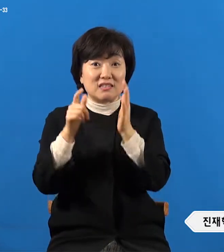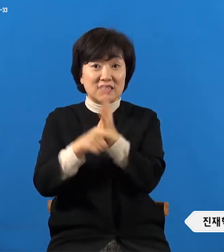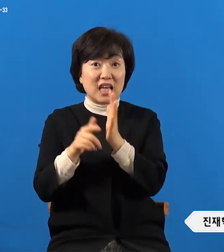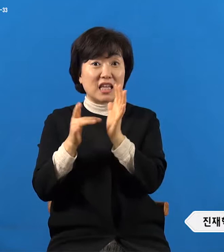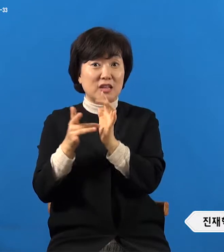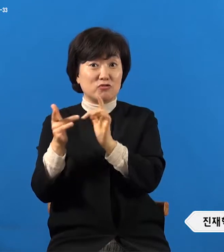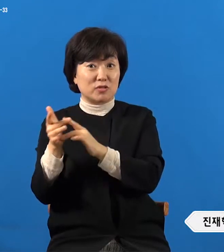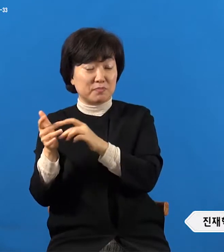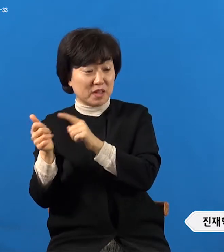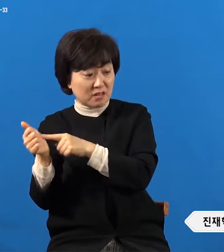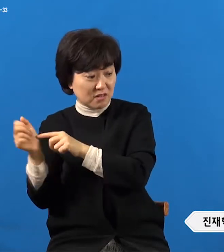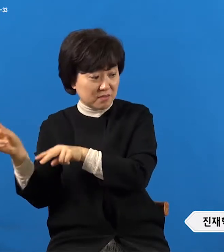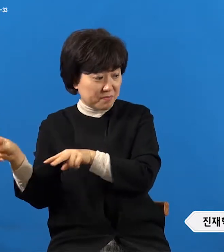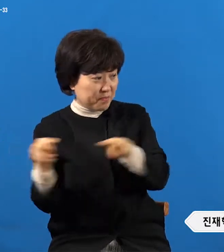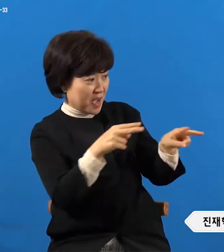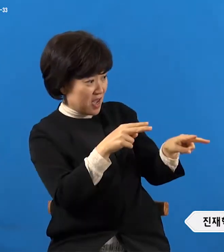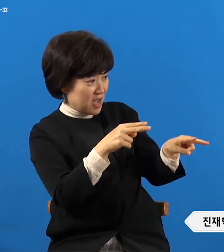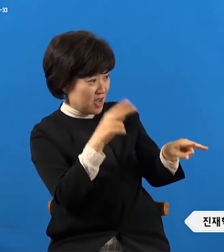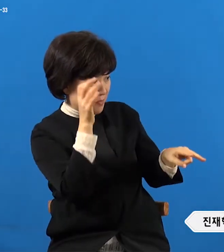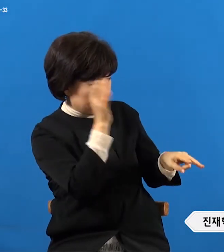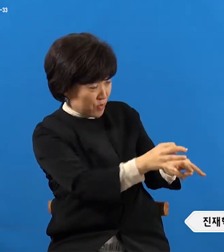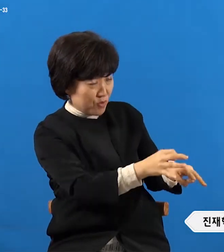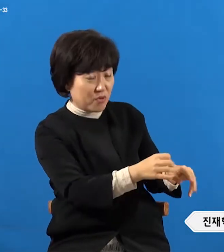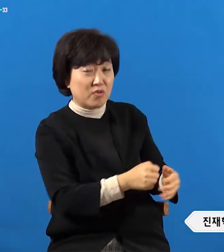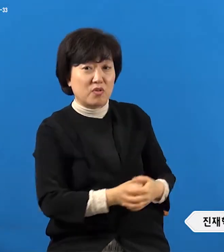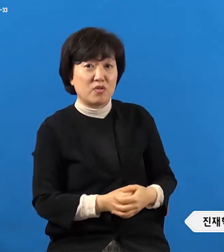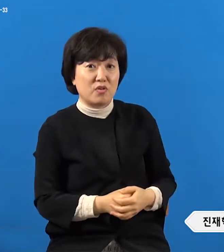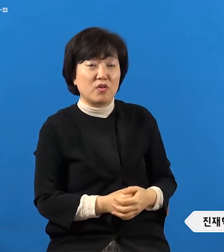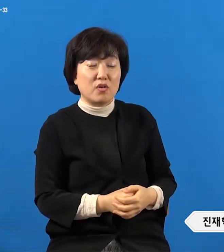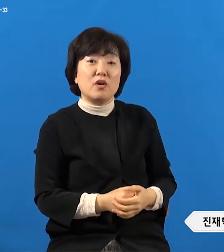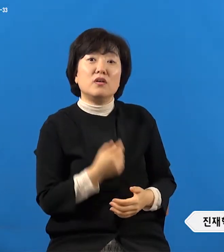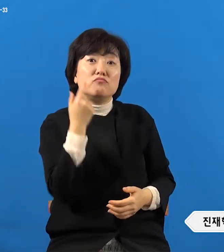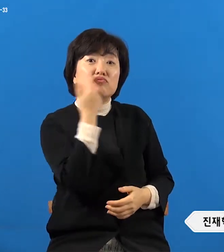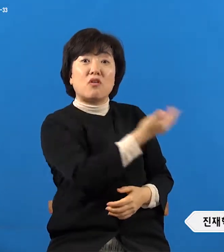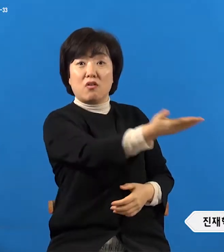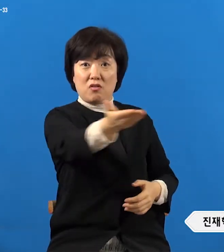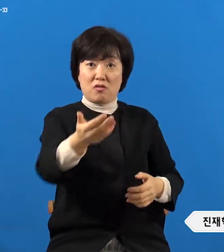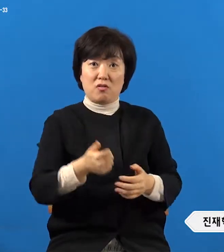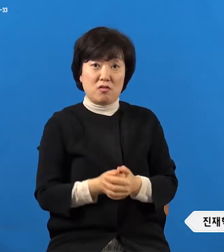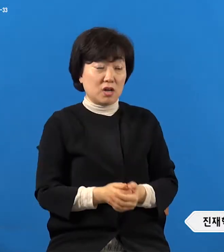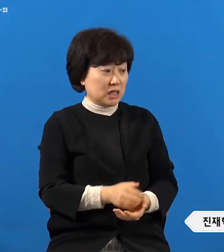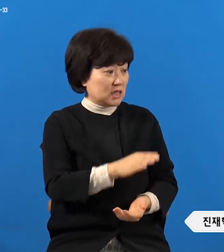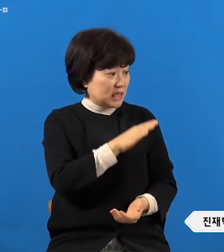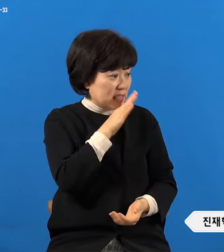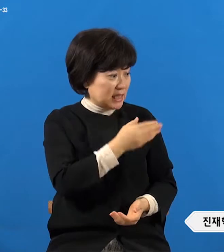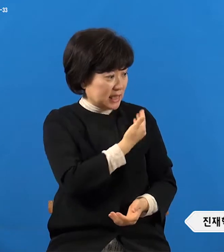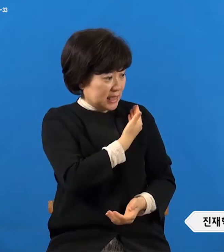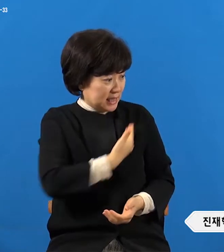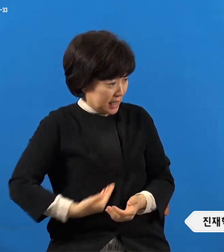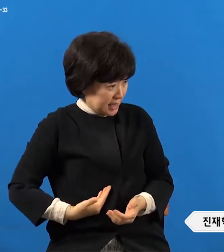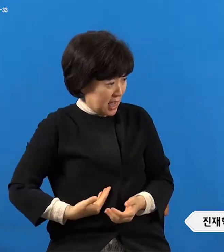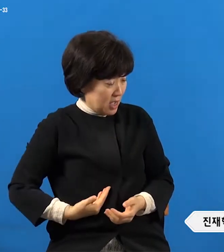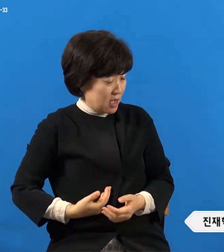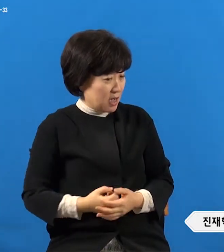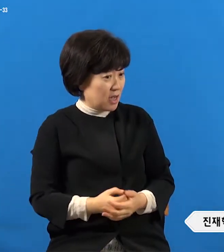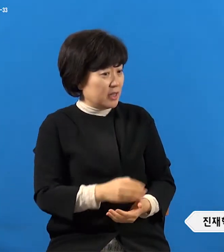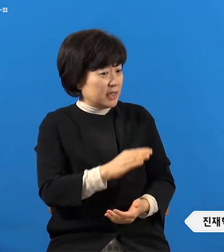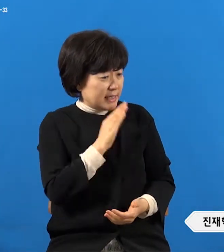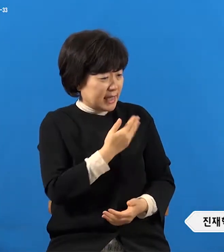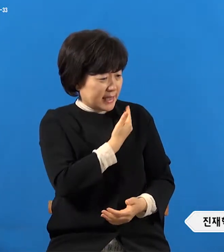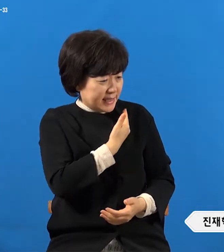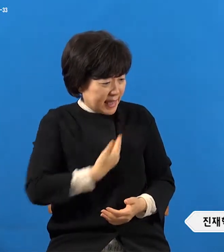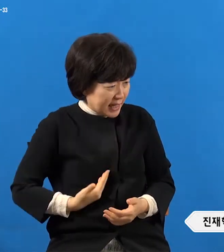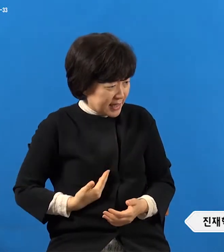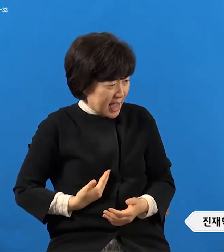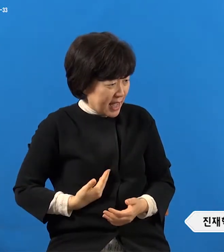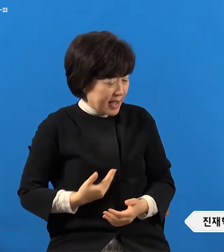무리들 가운데 멈추십니다. 돌아보십니다. 그리고 묻습니다. 진정한 제자, 진짜